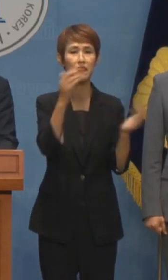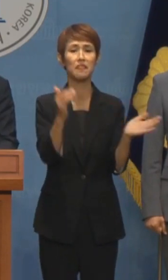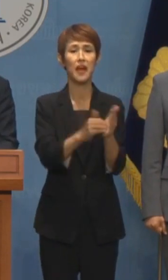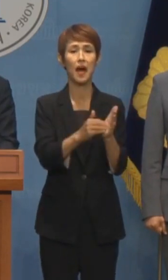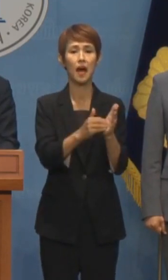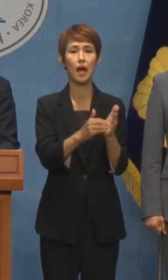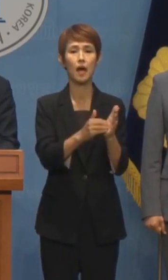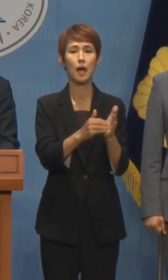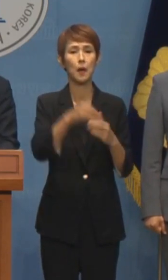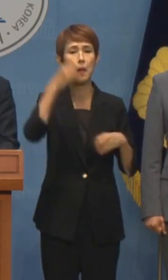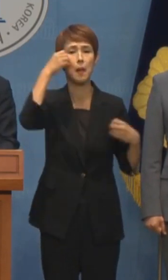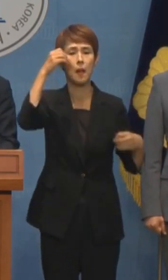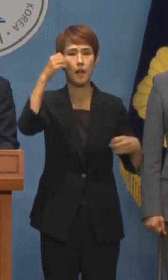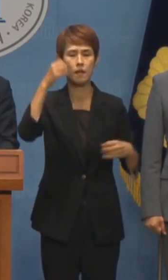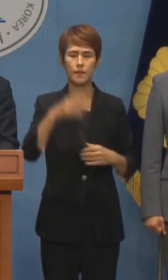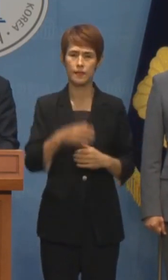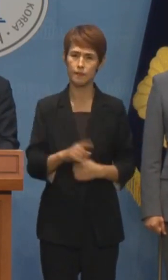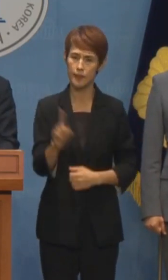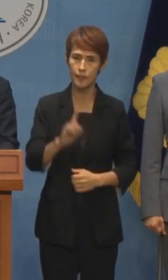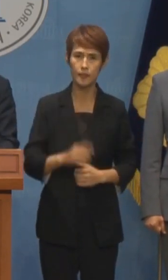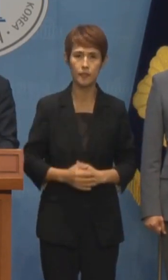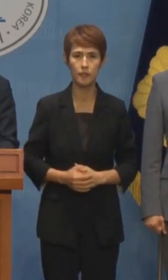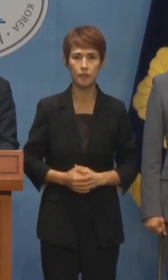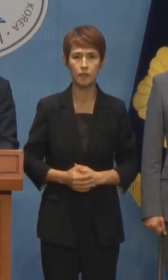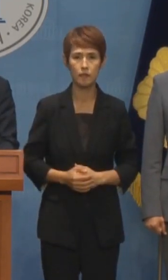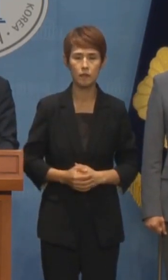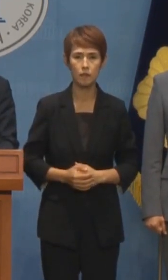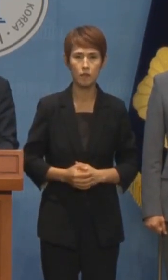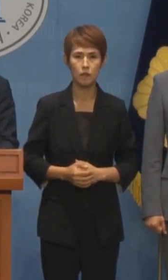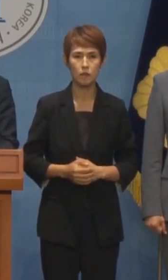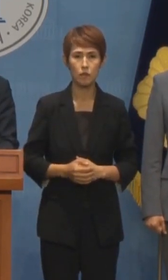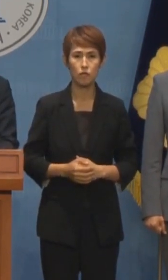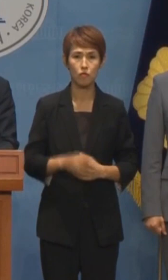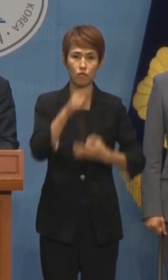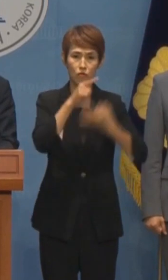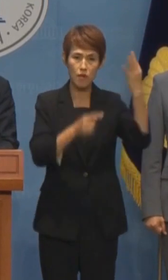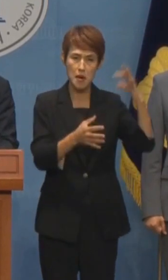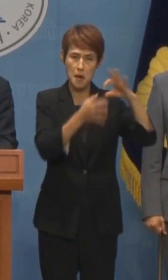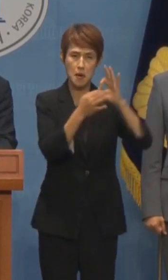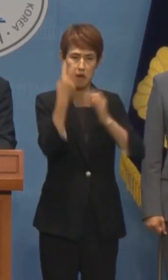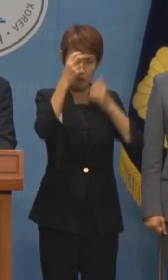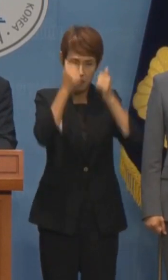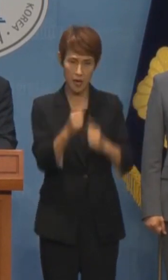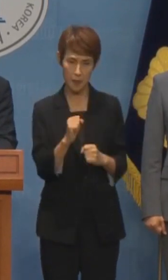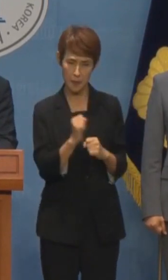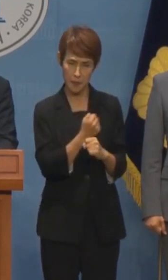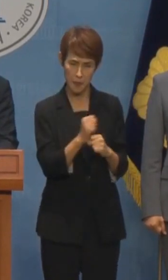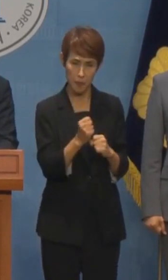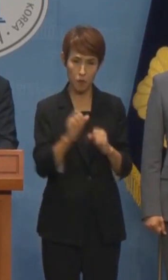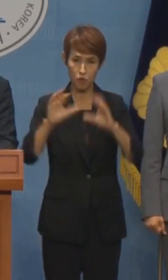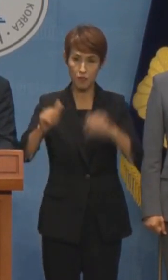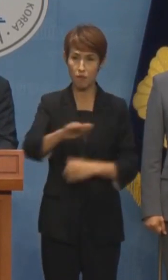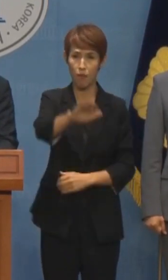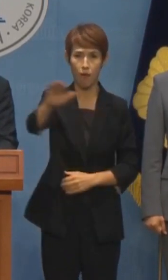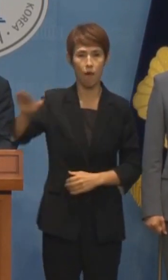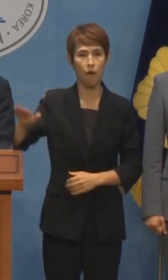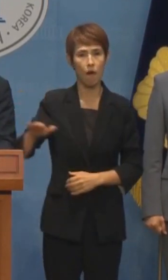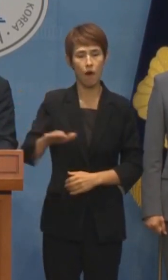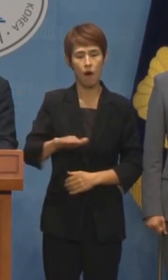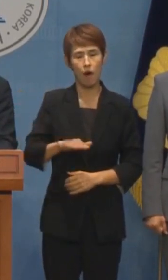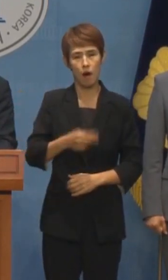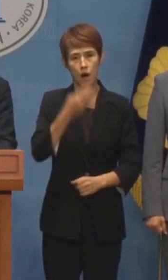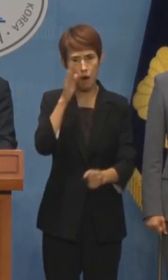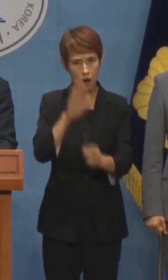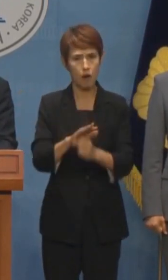윤석열 용산 대통령실과 윤석열 검찰의 짜고 치는 고스톱에 결국 국민만 들러리를